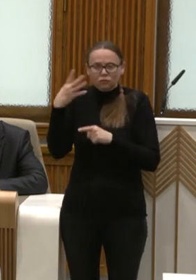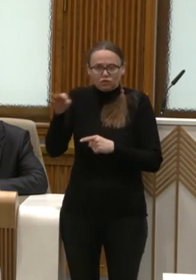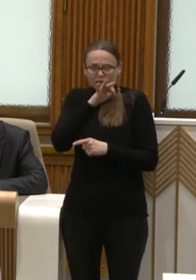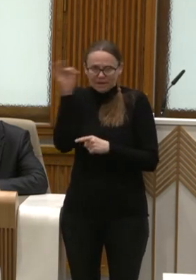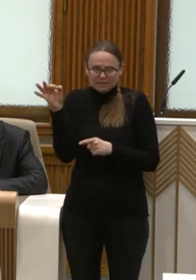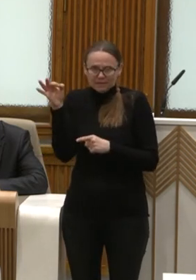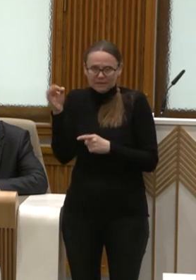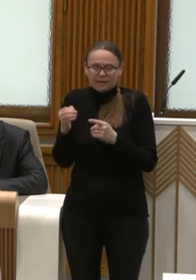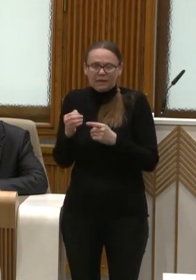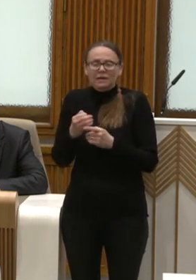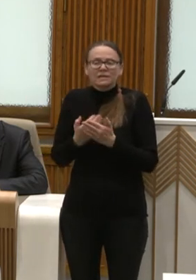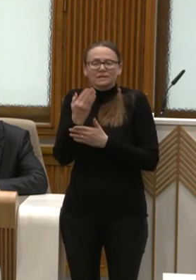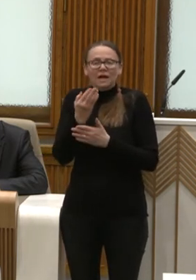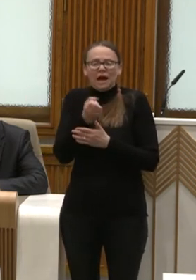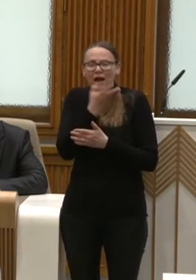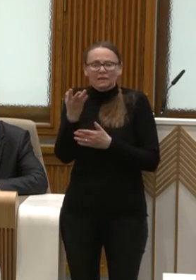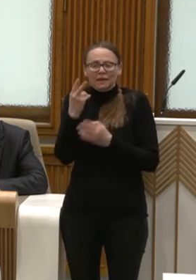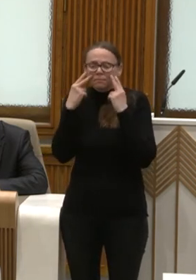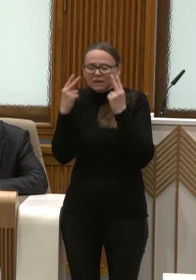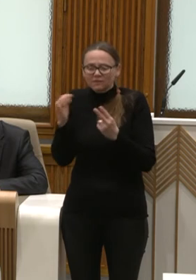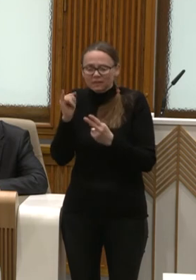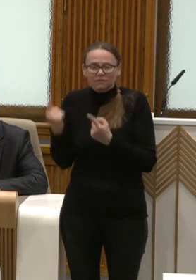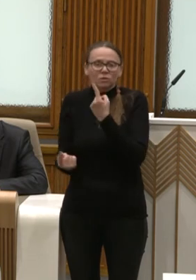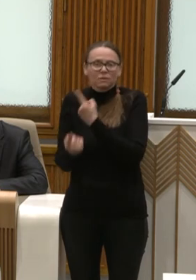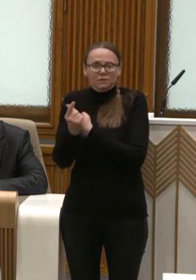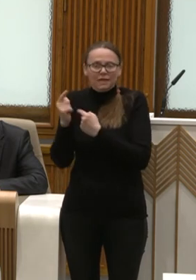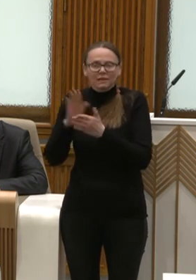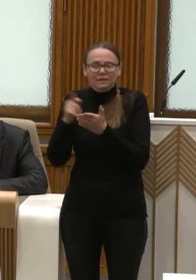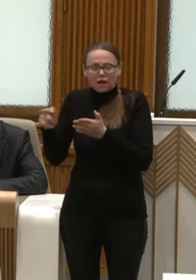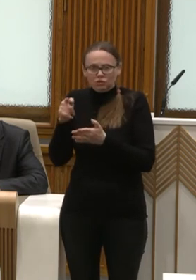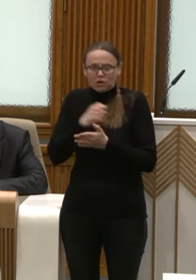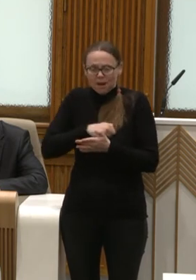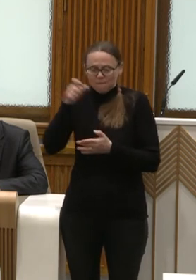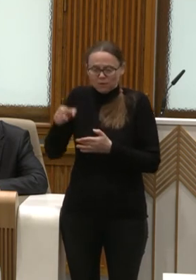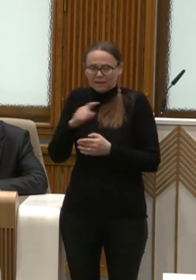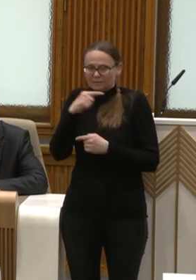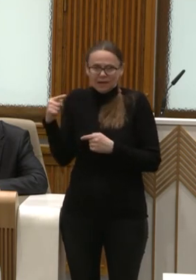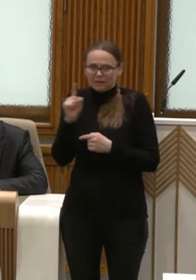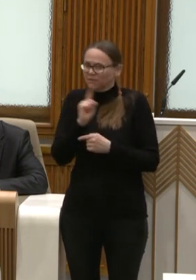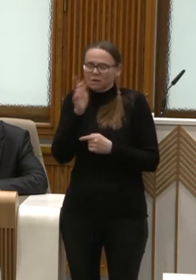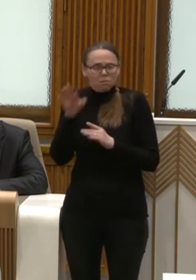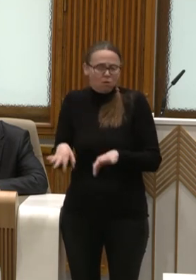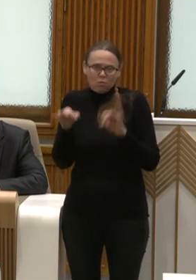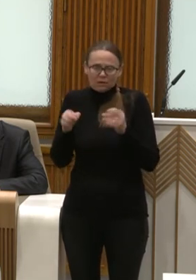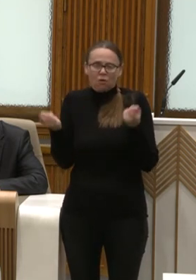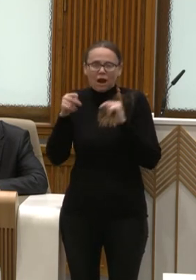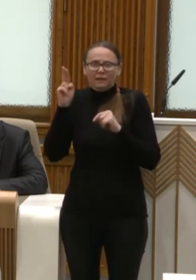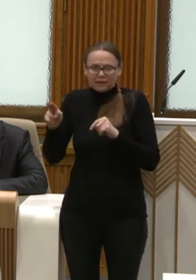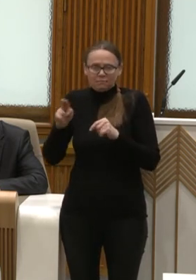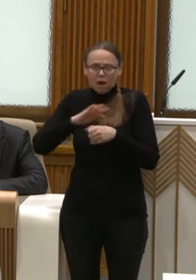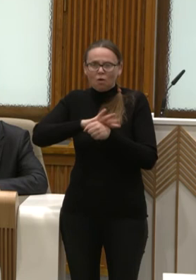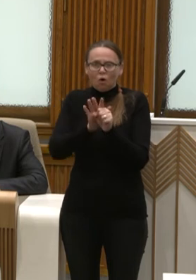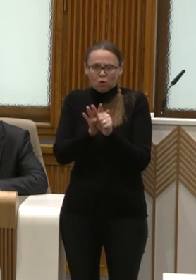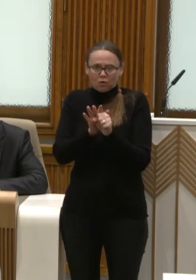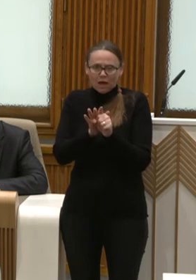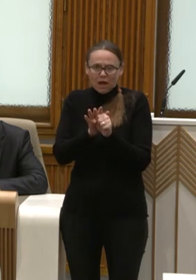za katere predvidevamo, da postane tak bolnik negativen. Ne bomo ugotavljali, ali ima koronavirus ali ne, saj to